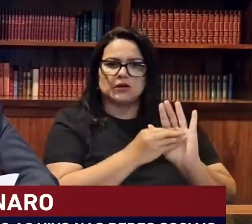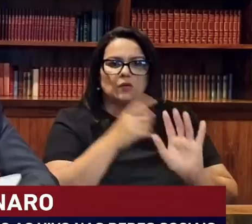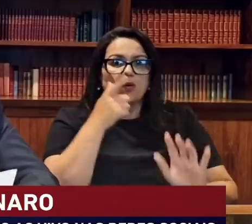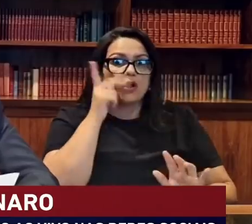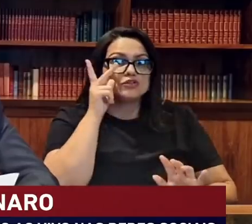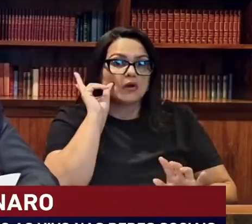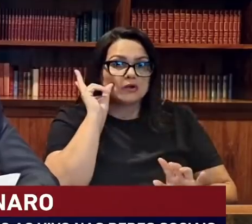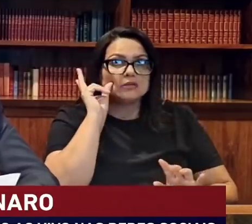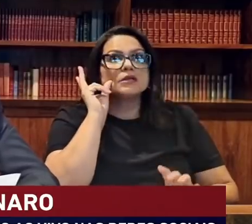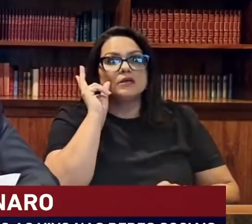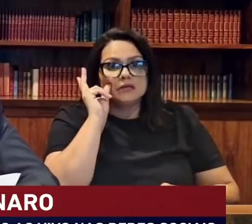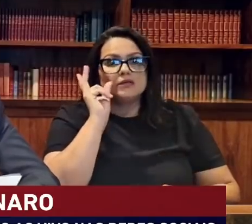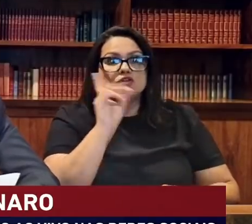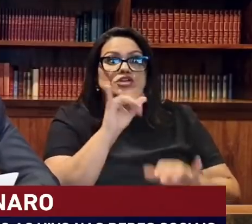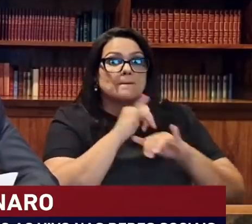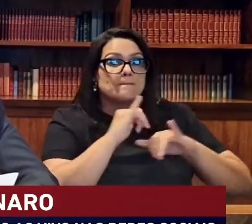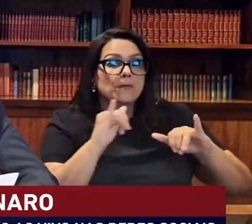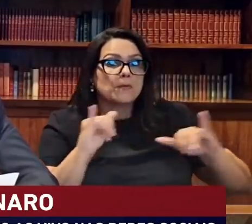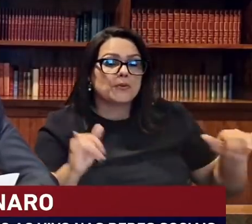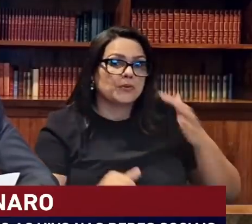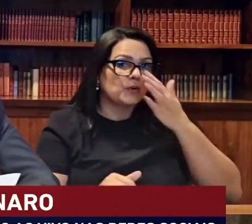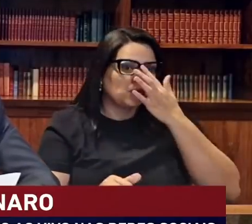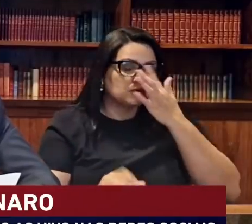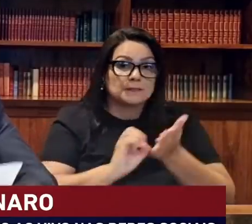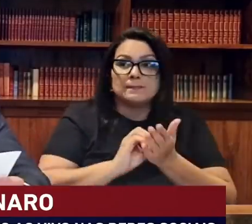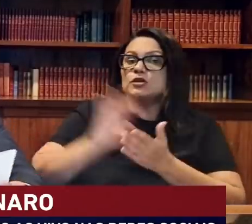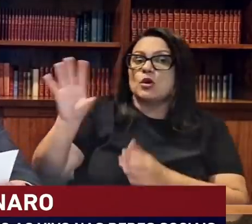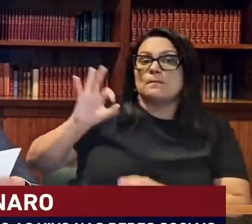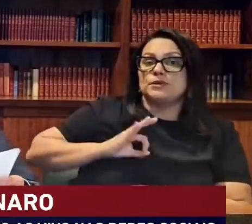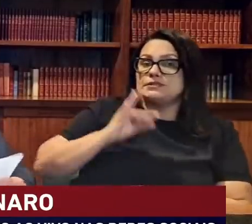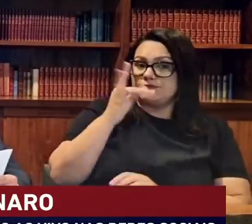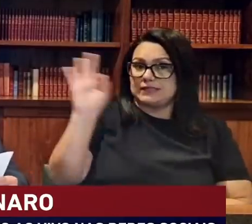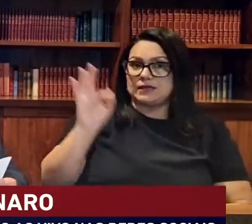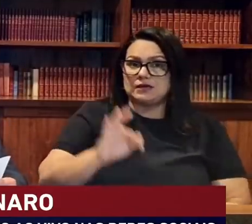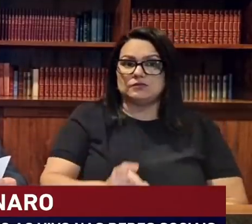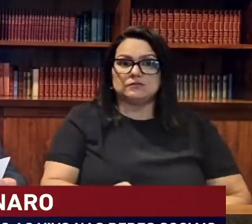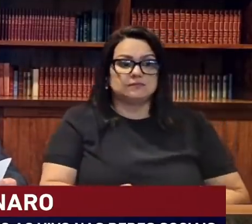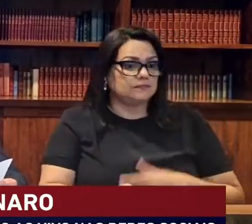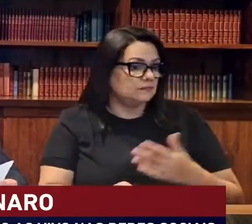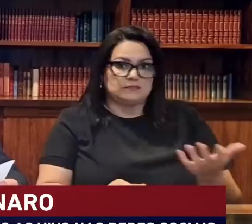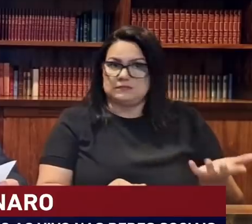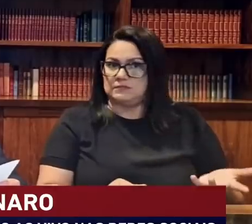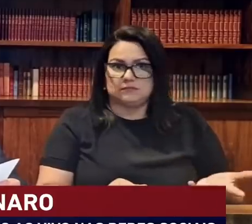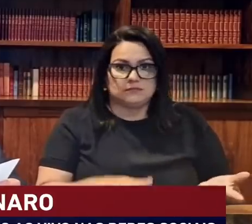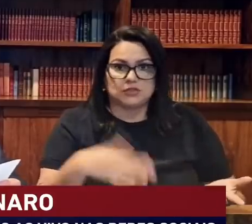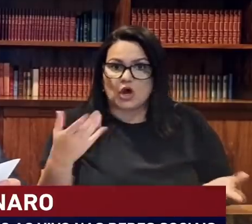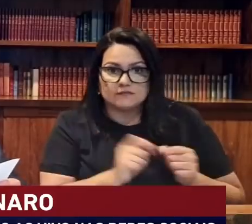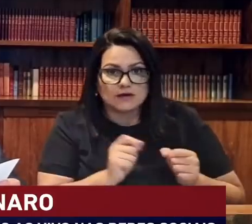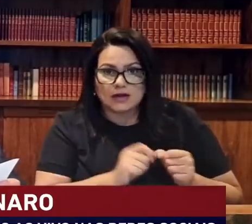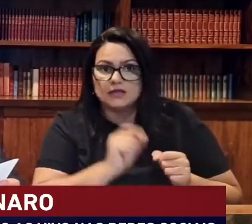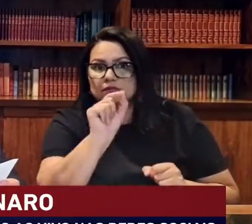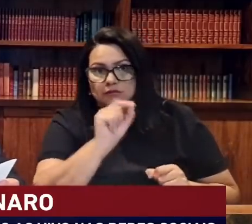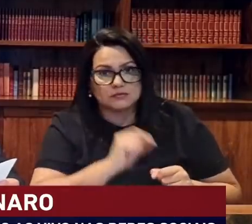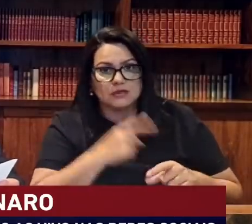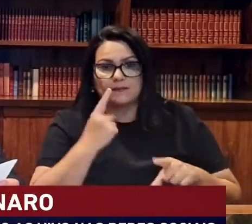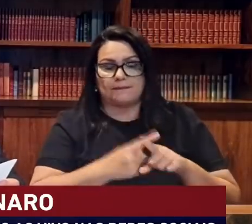no dia, acho que foi no dia da divulgação do caso, foi mandado para a Polícia Federal. Ou seja, o que nós temos feito aqui? Por